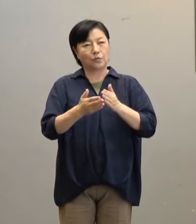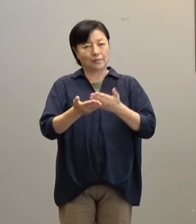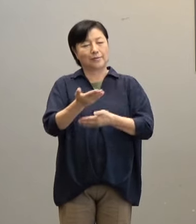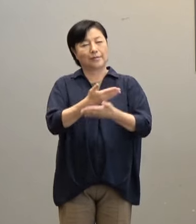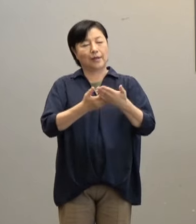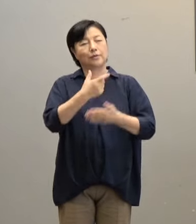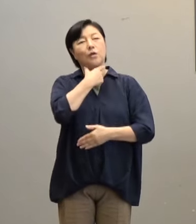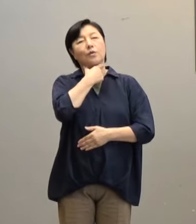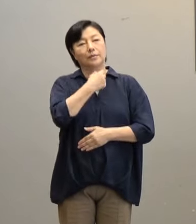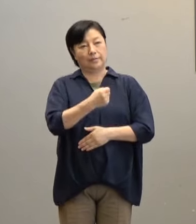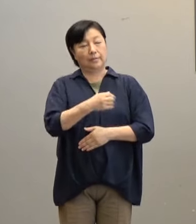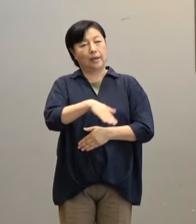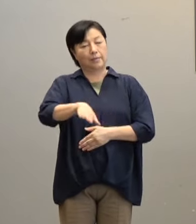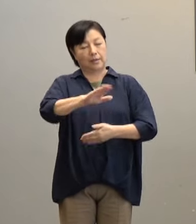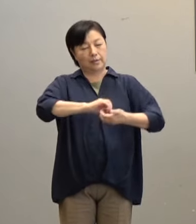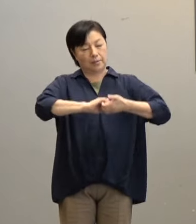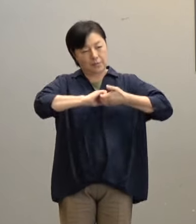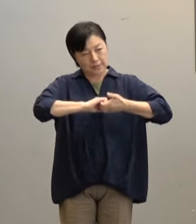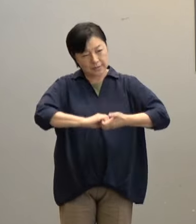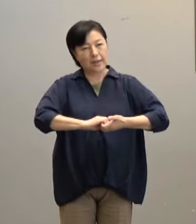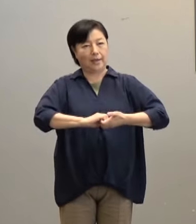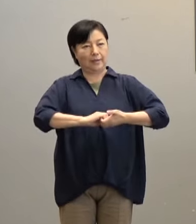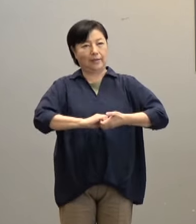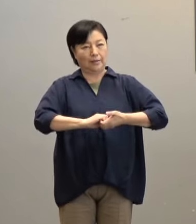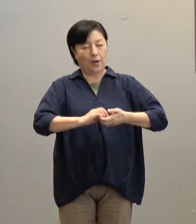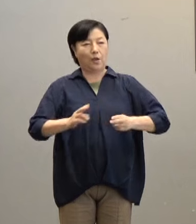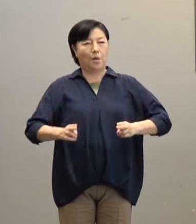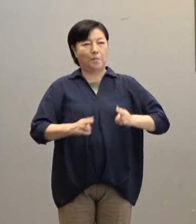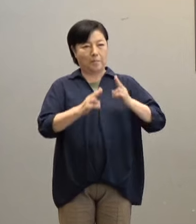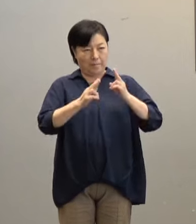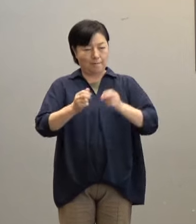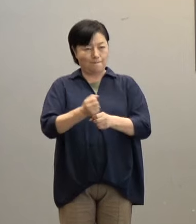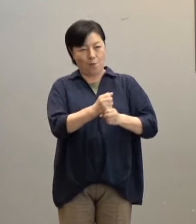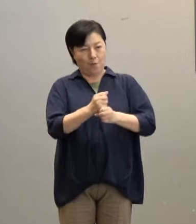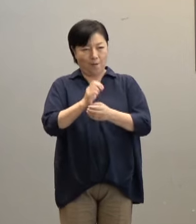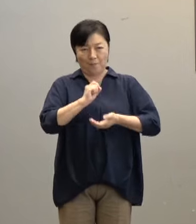と思います。皆さんもぜひエールをパリへ届けましょう。